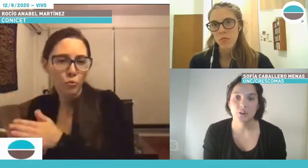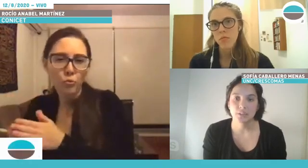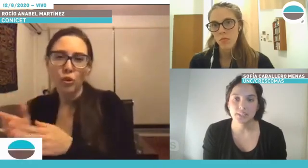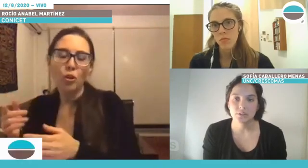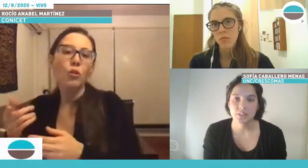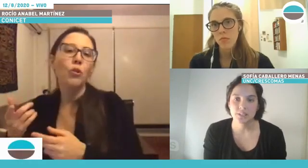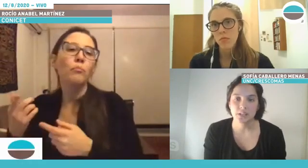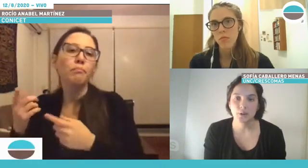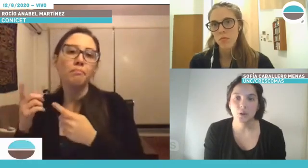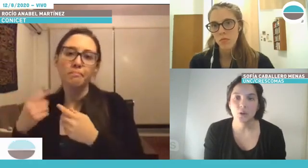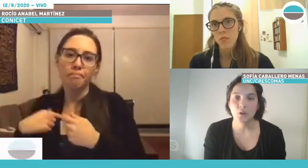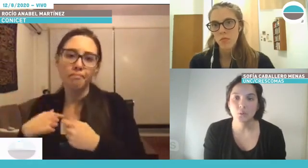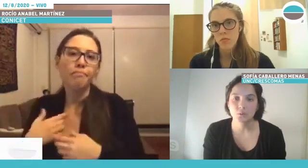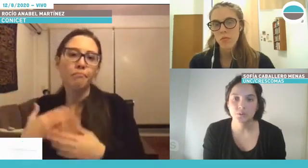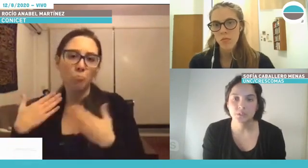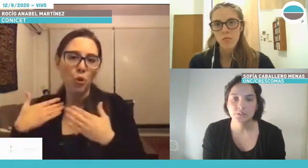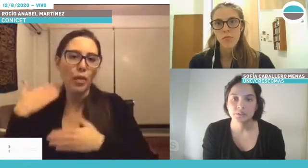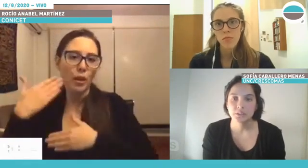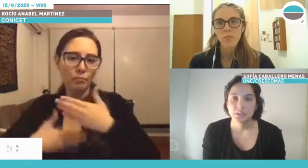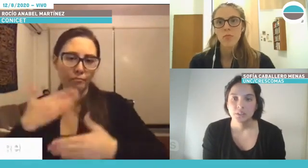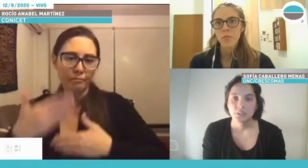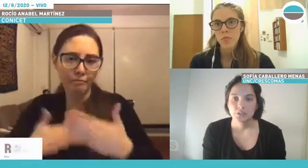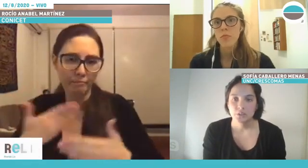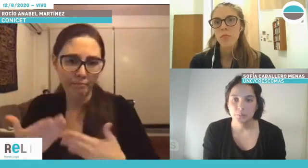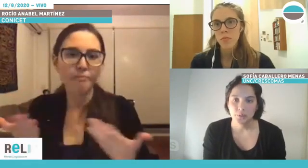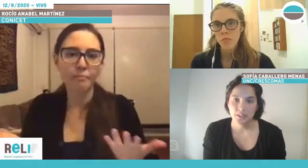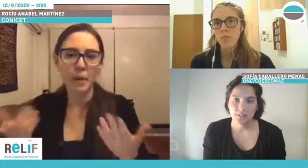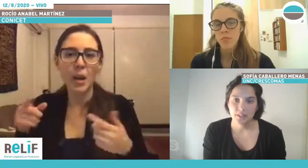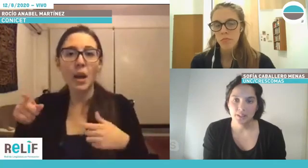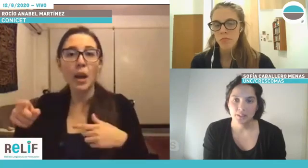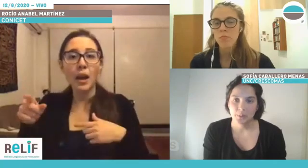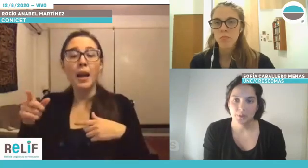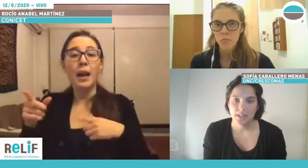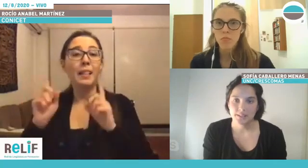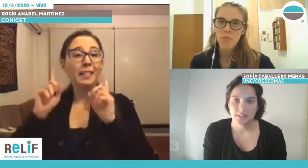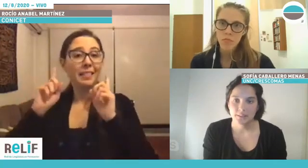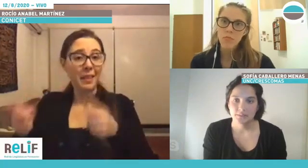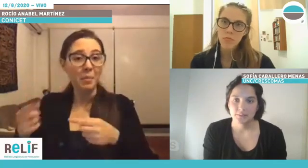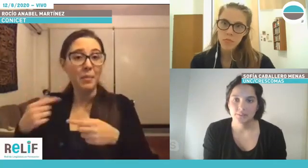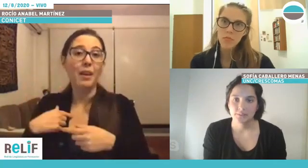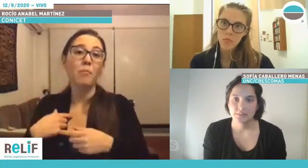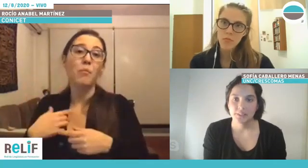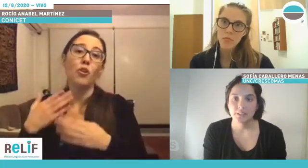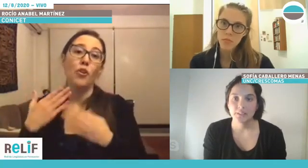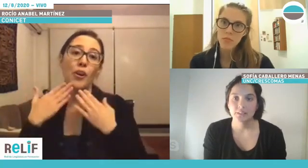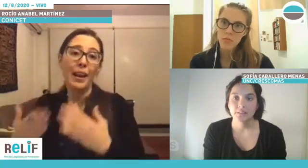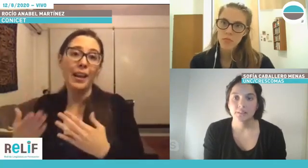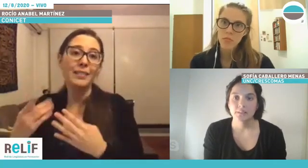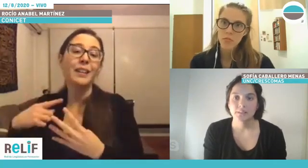gracias a ese contacto y ese trabajo conjunto, yo pude progresar.